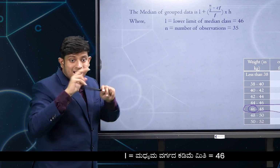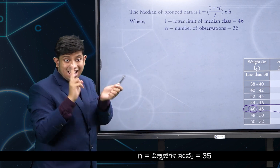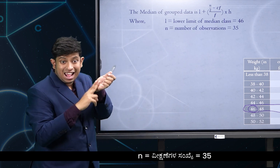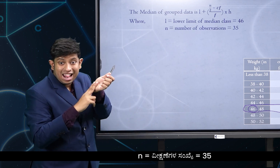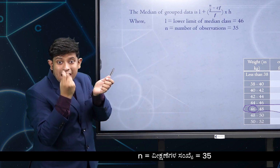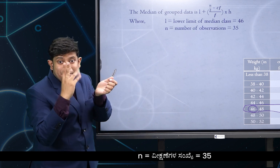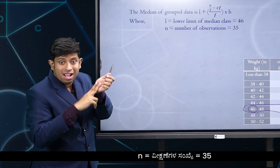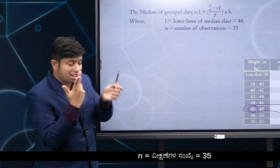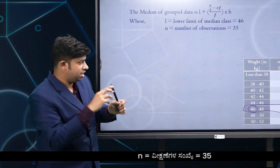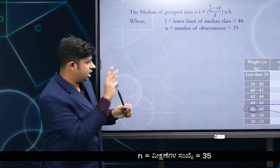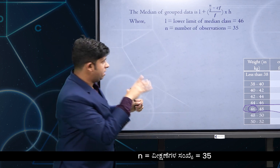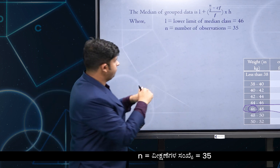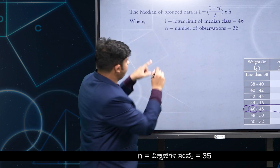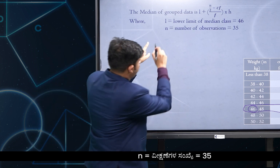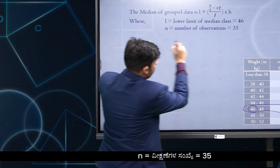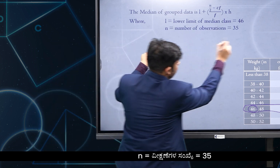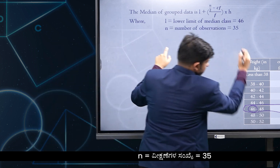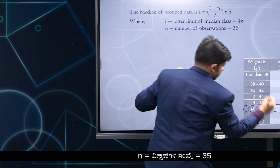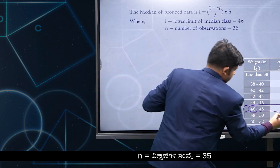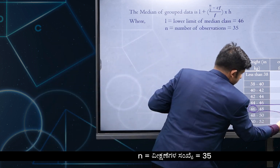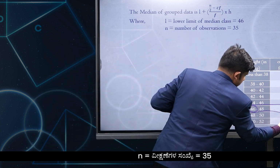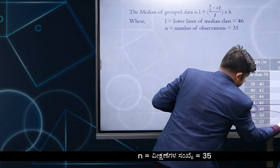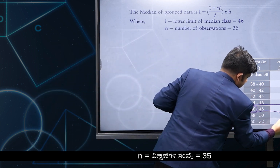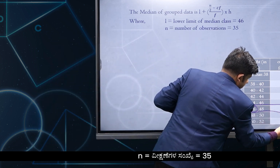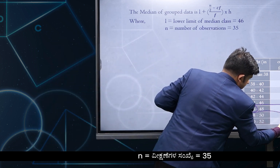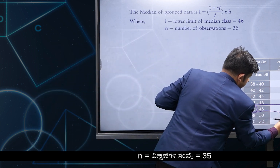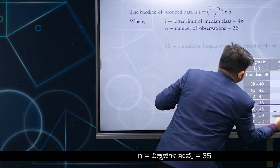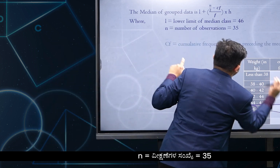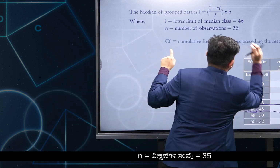n = ವೀಕ್ಷಣೆಗಳ ಸಂಖ್ಯೆ 35.